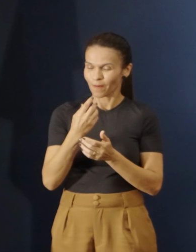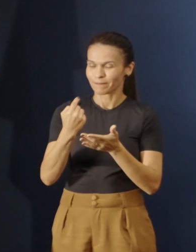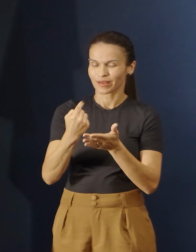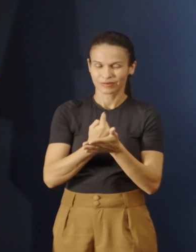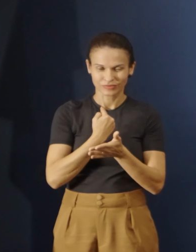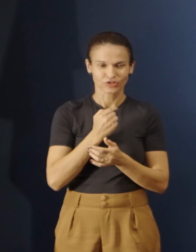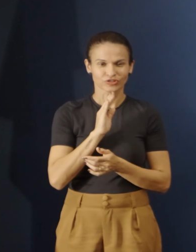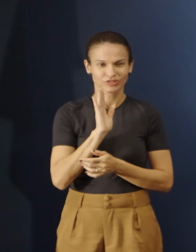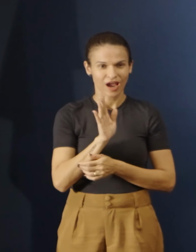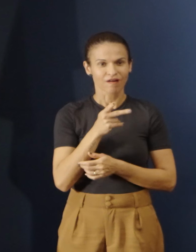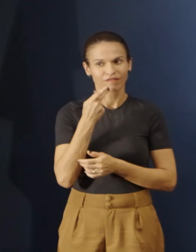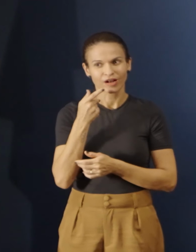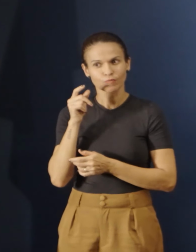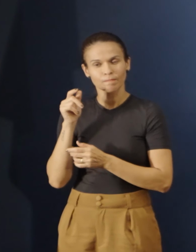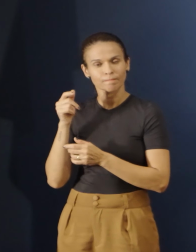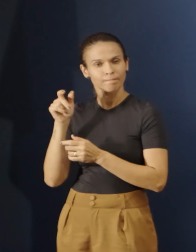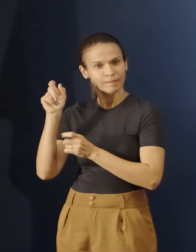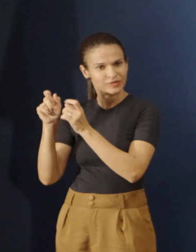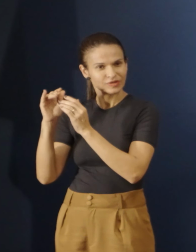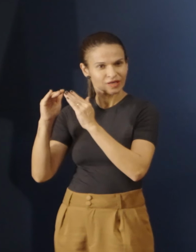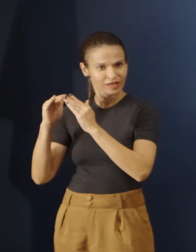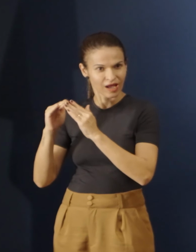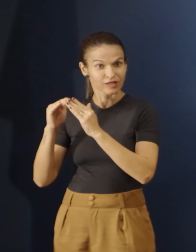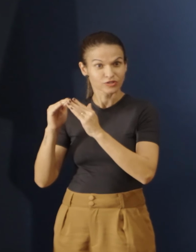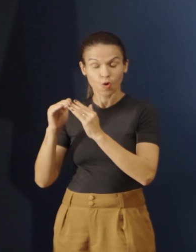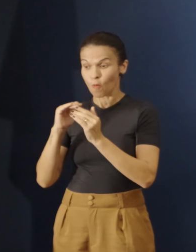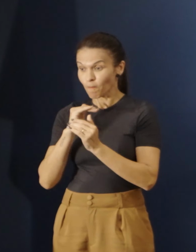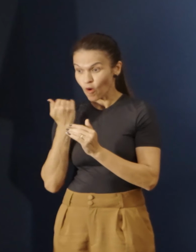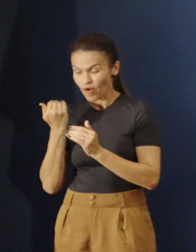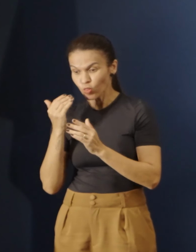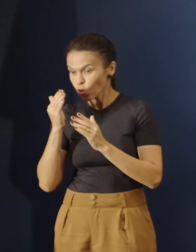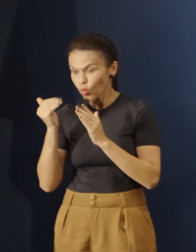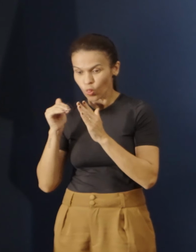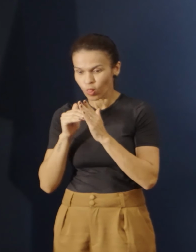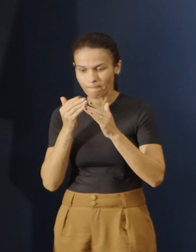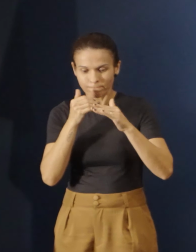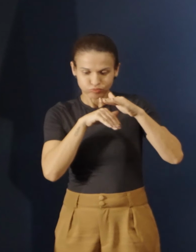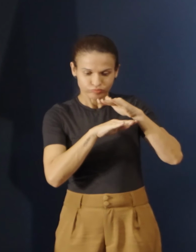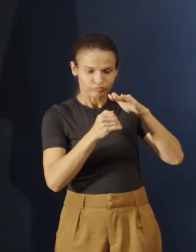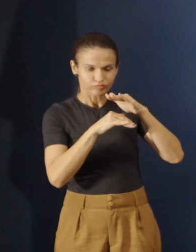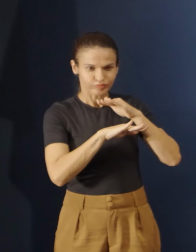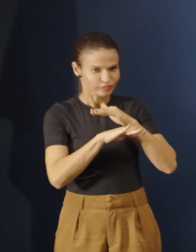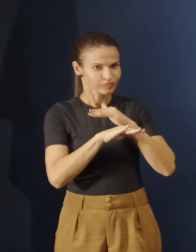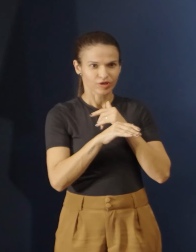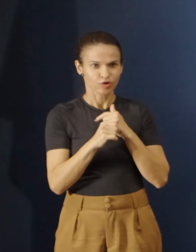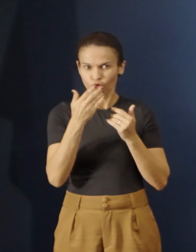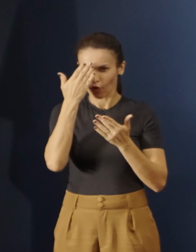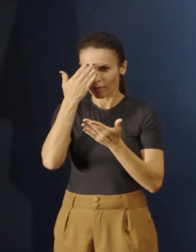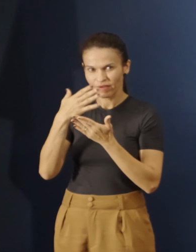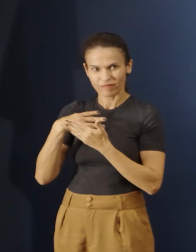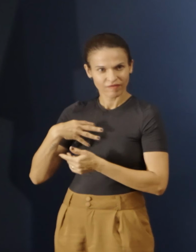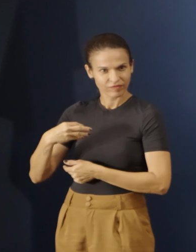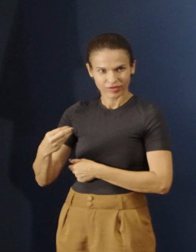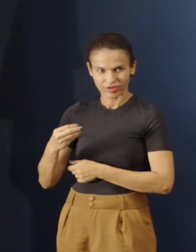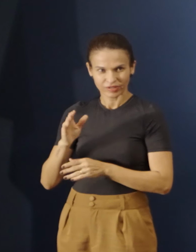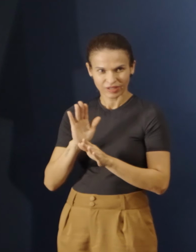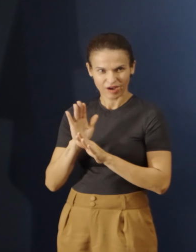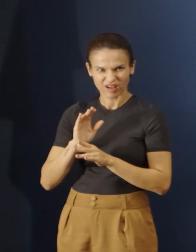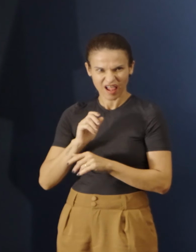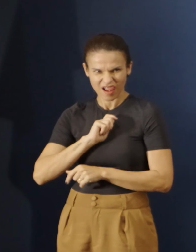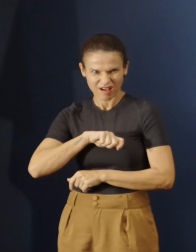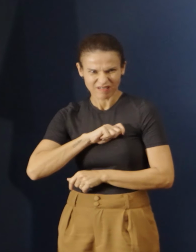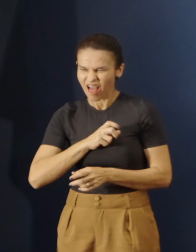Bom, eu já falei com o pessoal lá em casa, quando eu morrer, vai tudo para cima. Porque assim, dos estouros mineiros, porque eu não confio na minha filha, não. Minha filha é mercenária. Quando eu morrer, ela